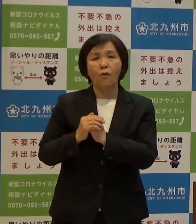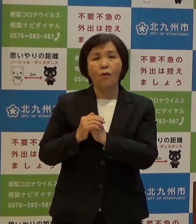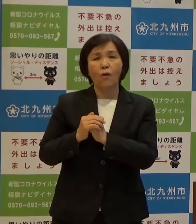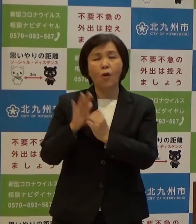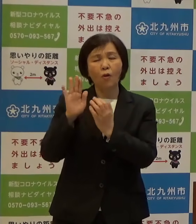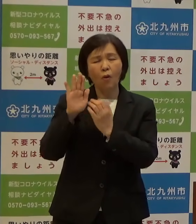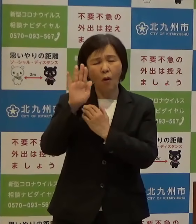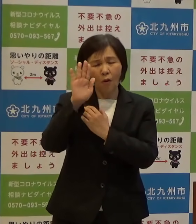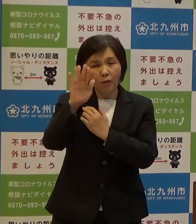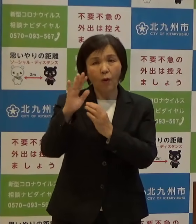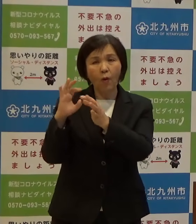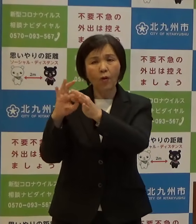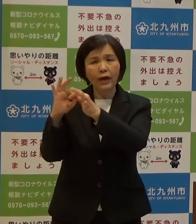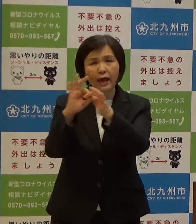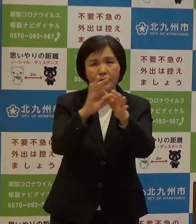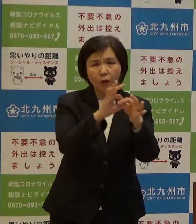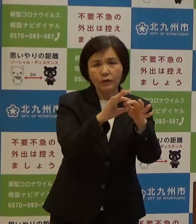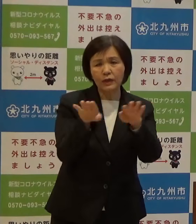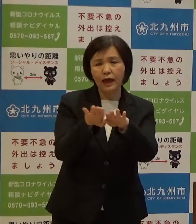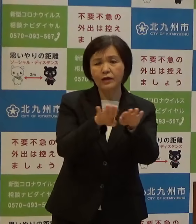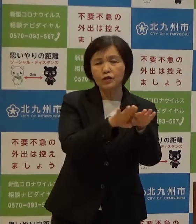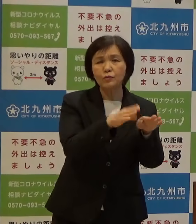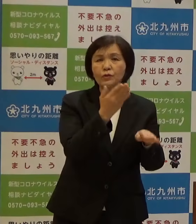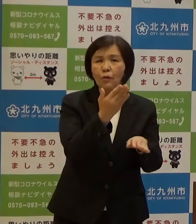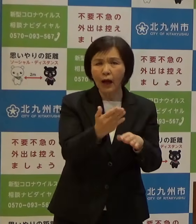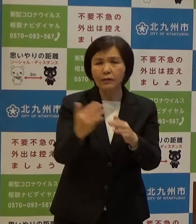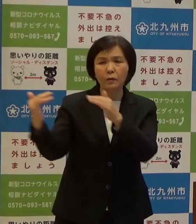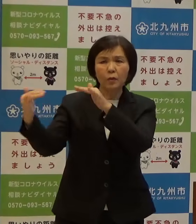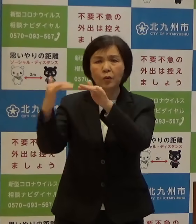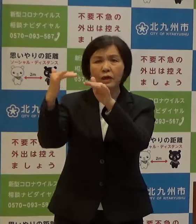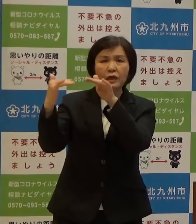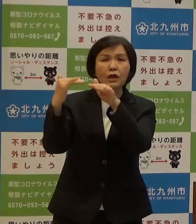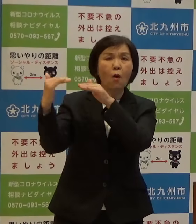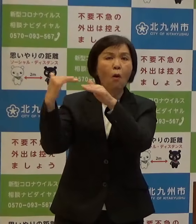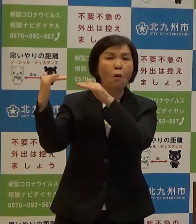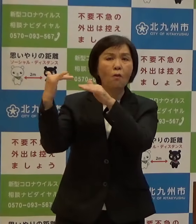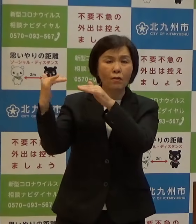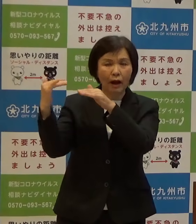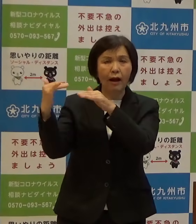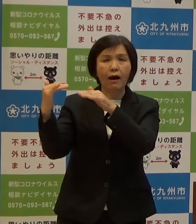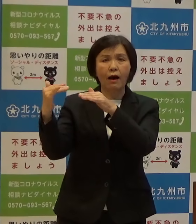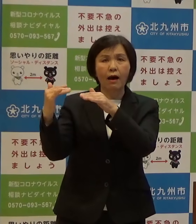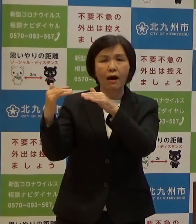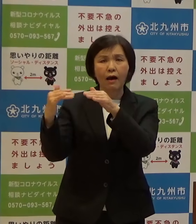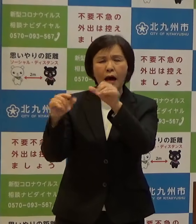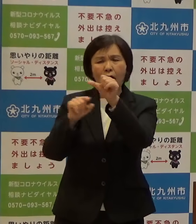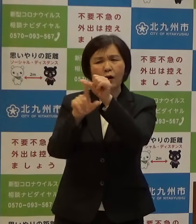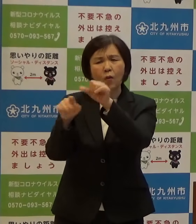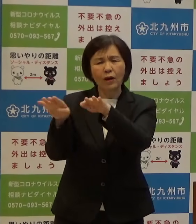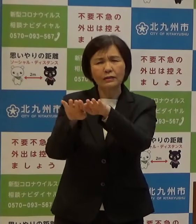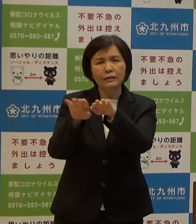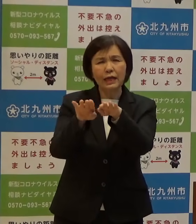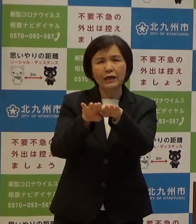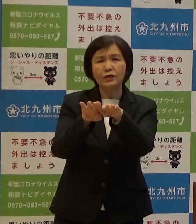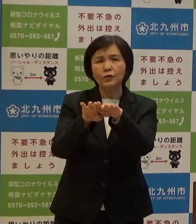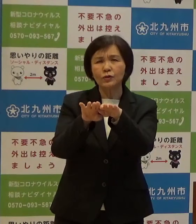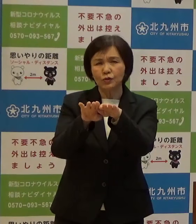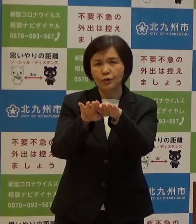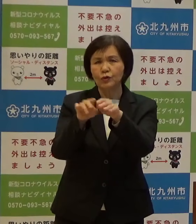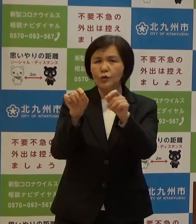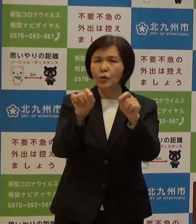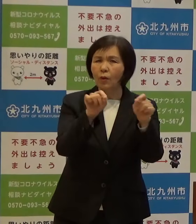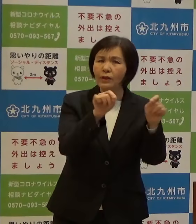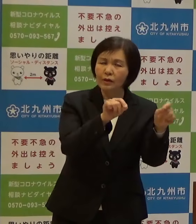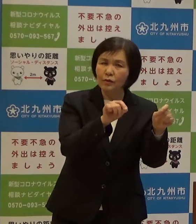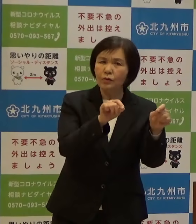今後継続するかどうするかという議論がですね、大型連休中かなりずれ込む可能性も今言われてい